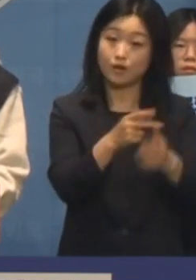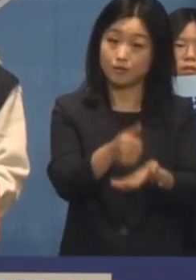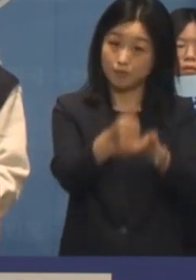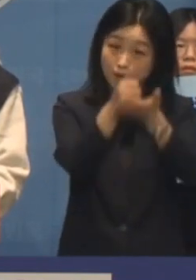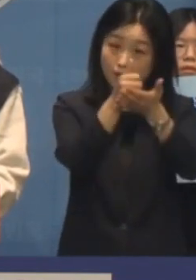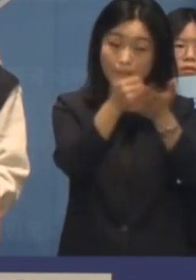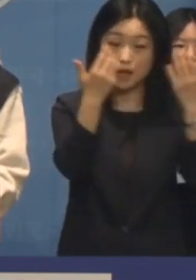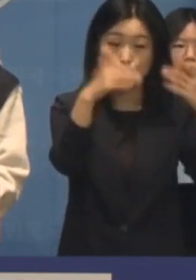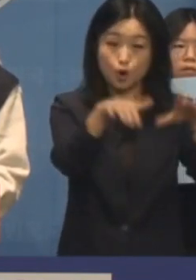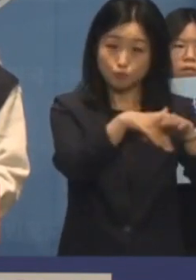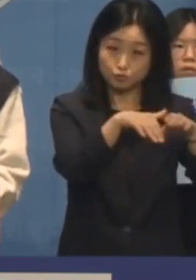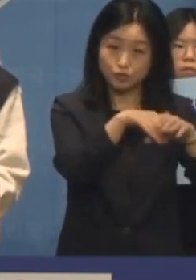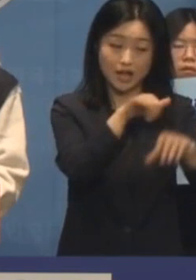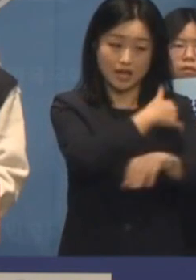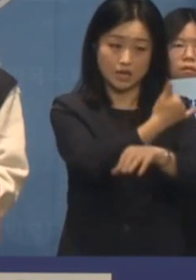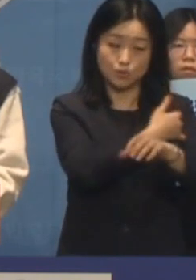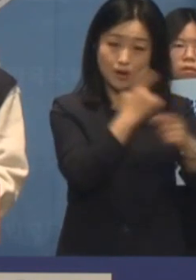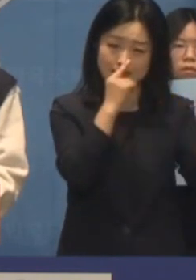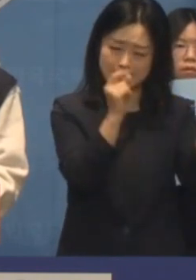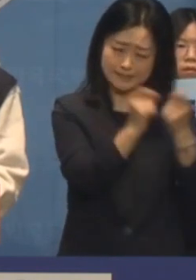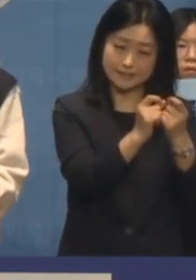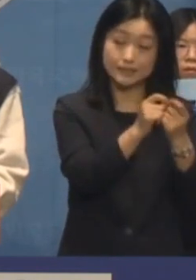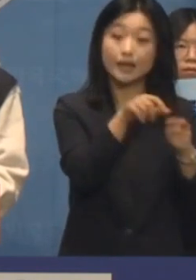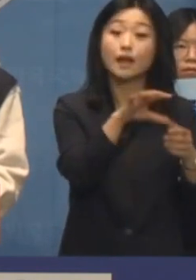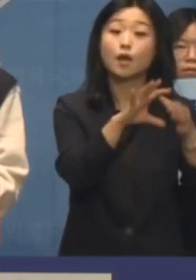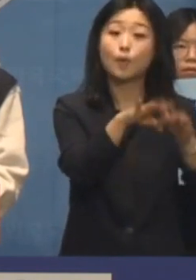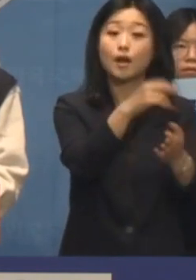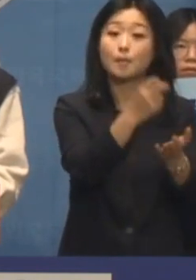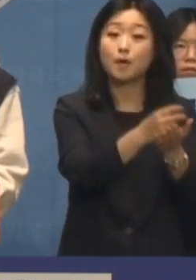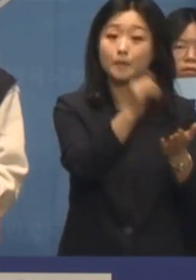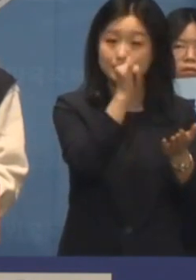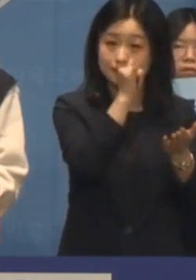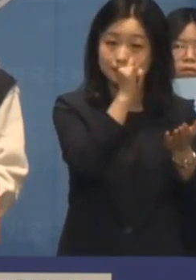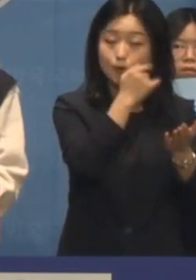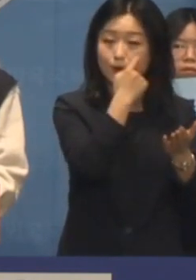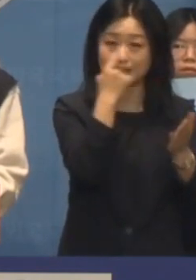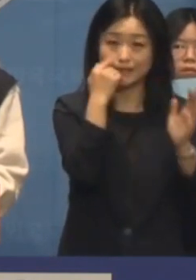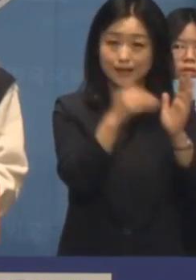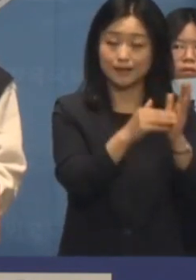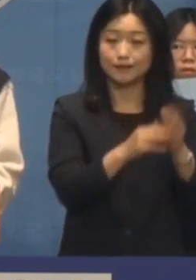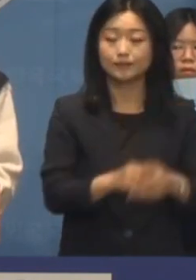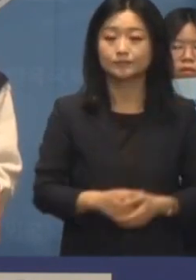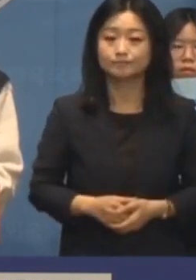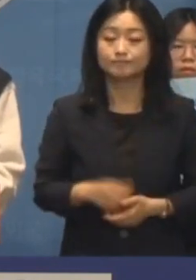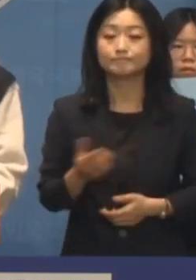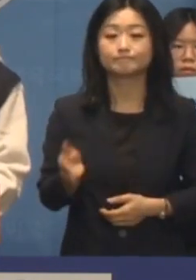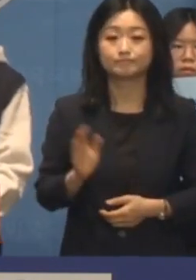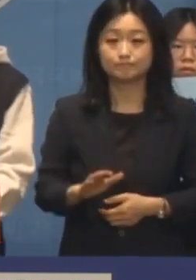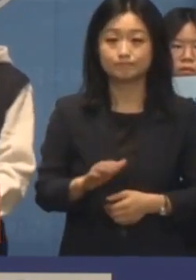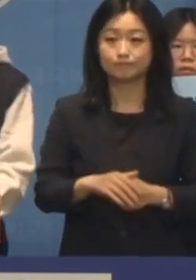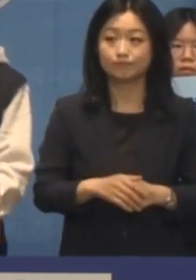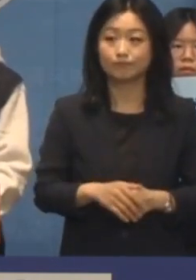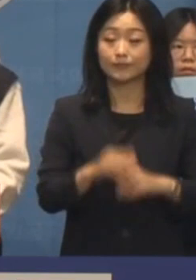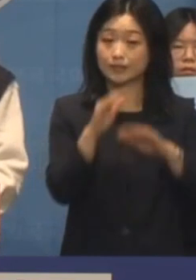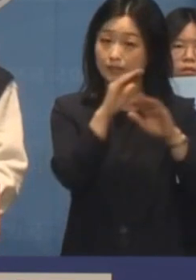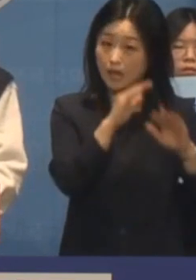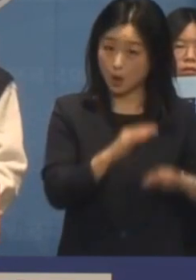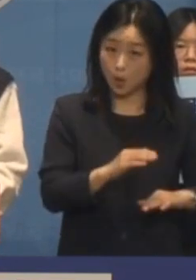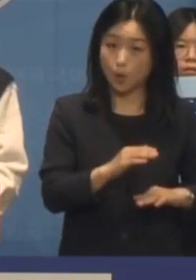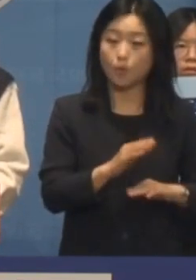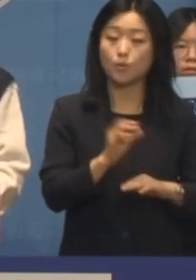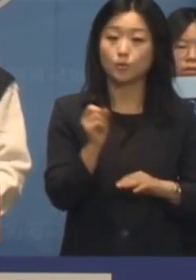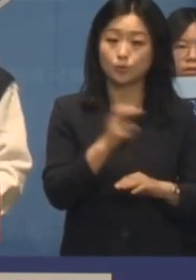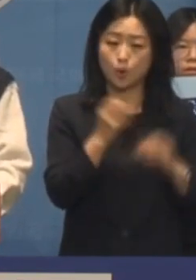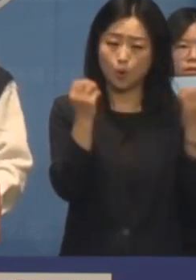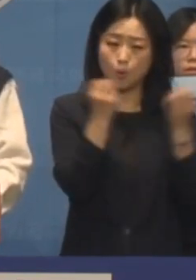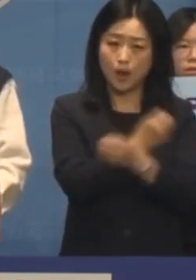문화를 인권 친화적으로 만들기 위한 가장 기본적인 밑바탕이 된다는 것을 보여준다. 하지만 학생인권법의 내용과 그 실태에 대한